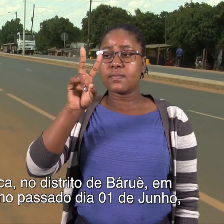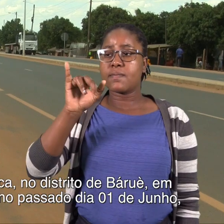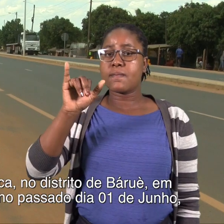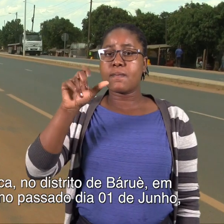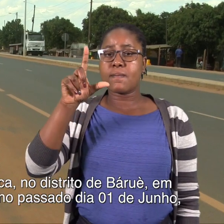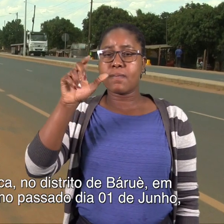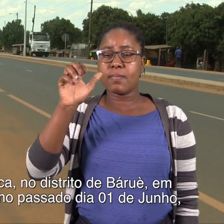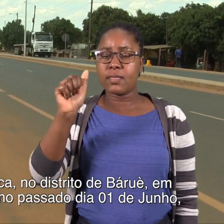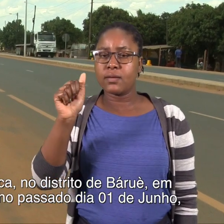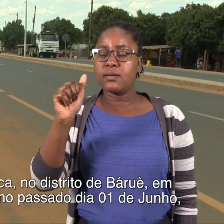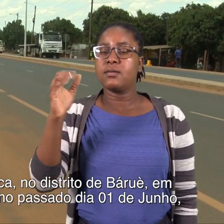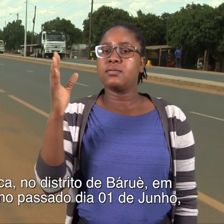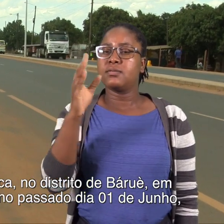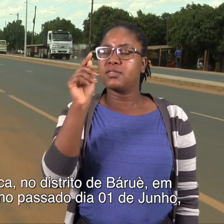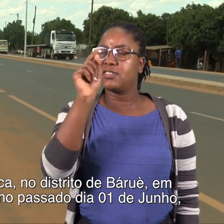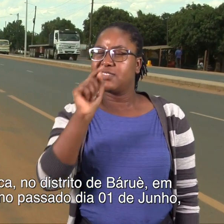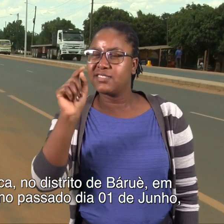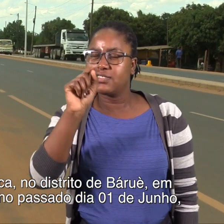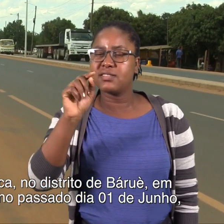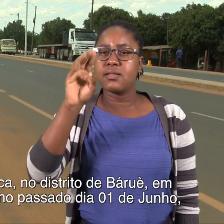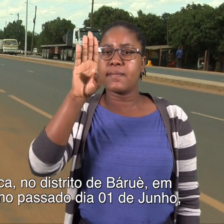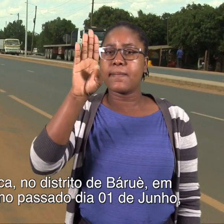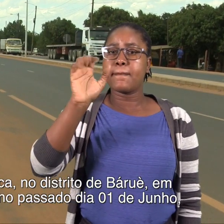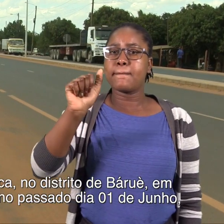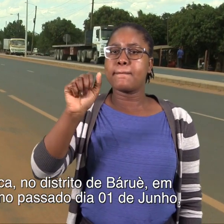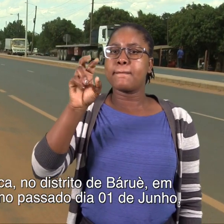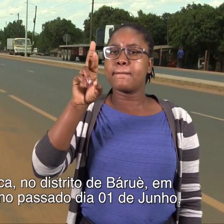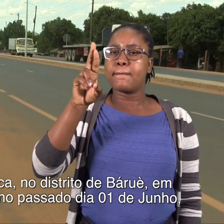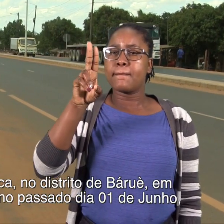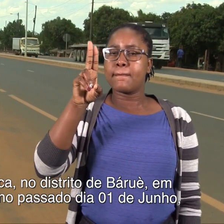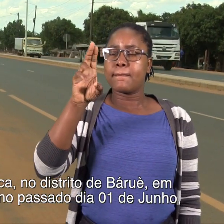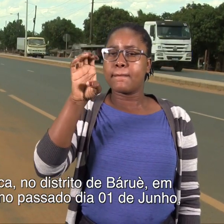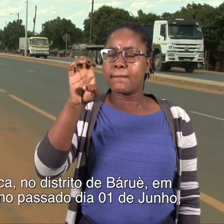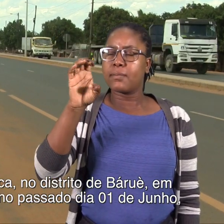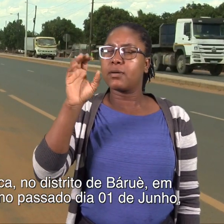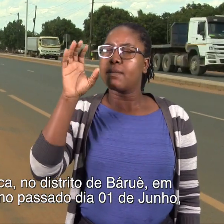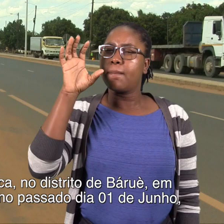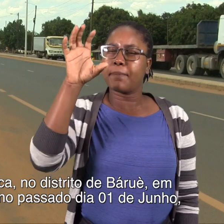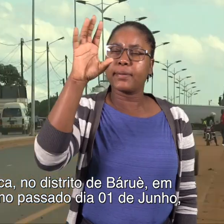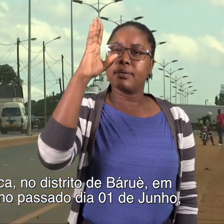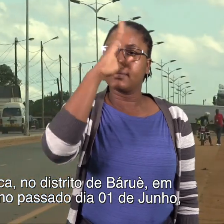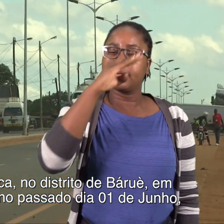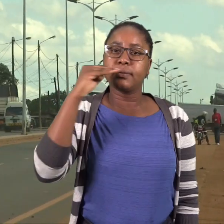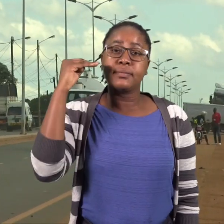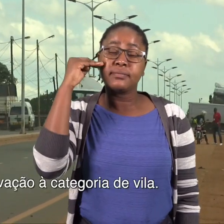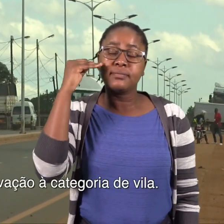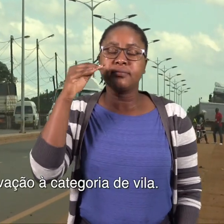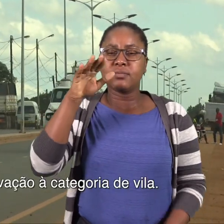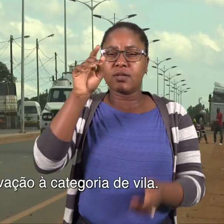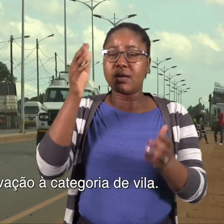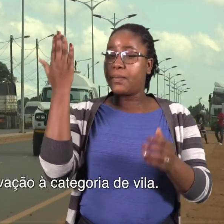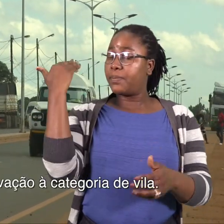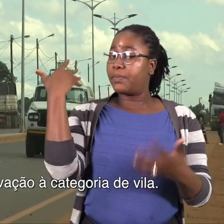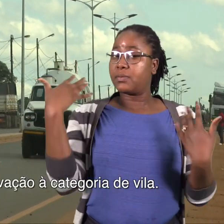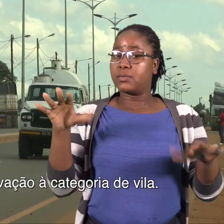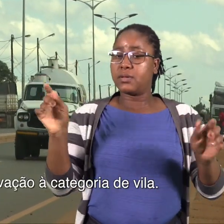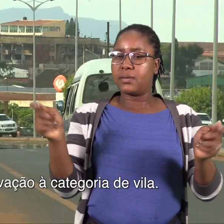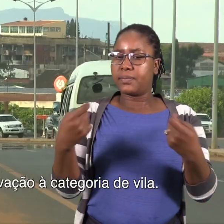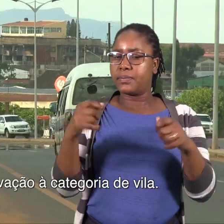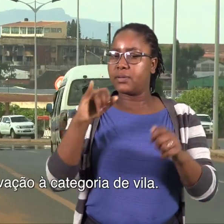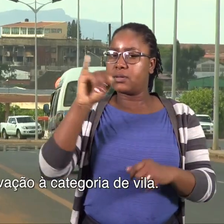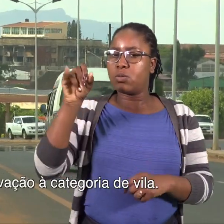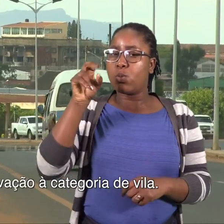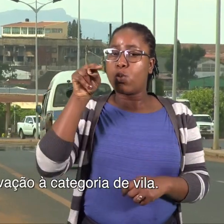A Vila de Catandica, no distrito de Barro, em Manica, celebrou no passado dia 1 de junho 55 anos de